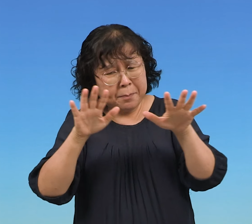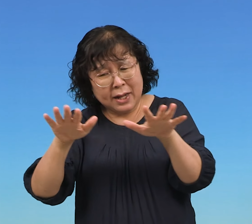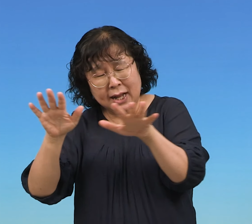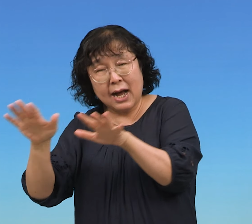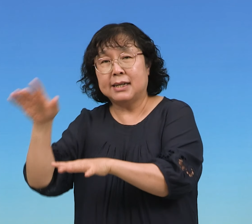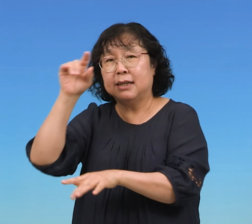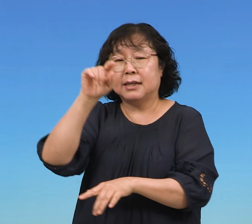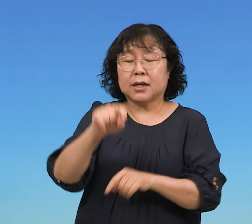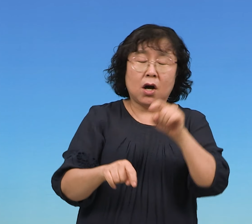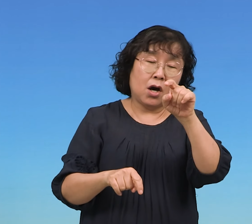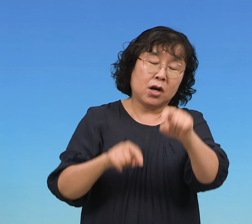걸어가리라.